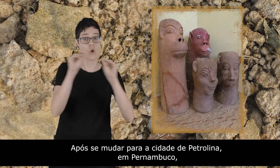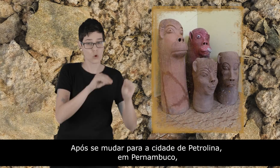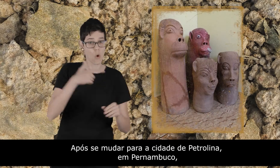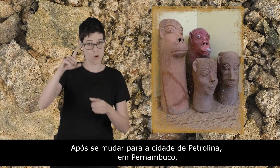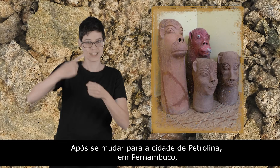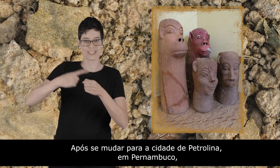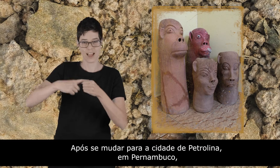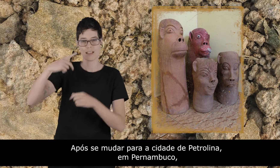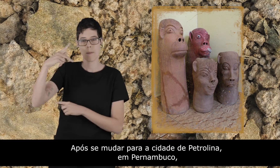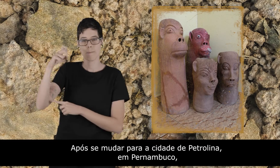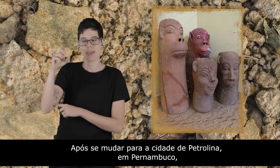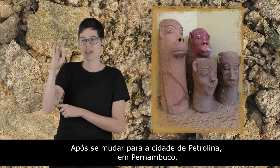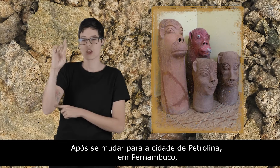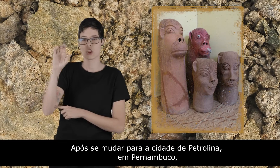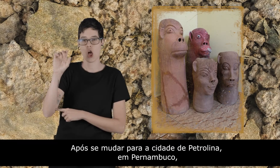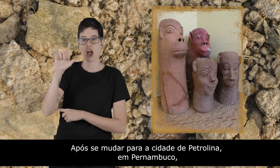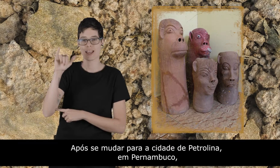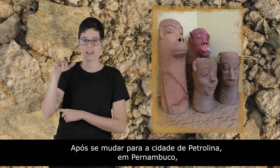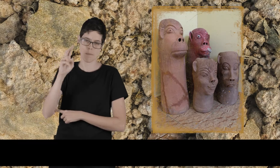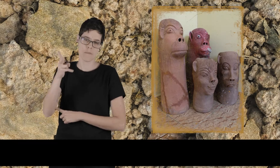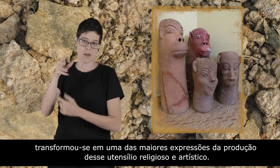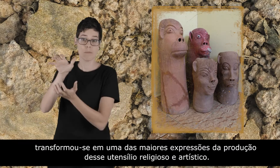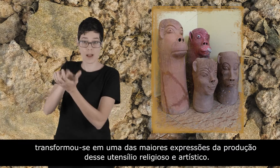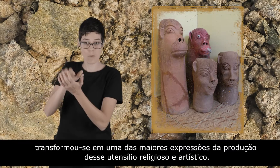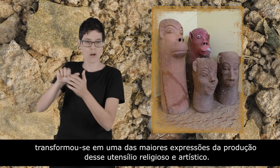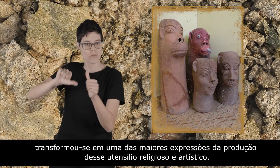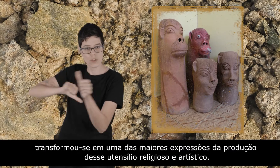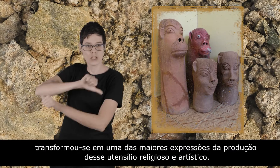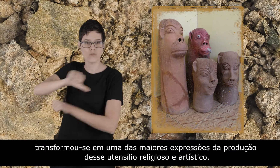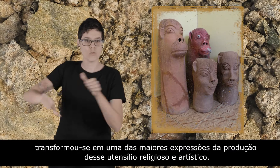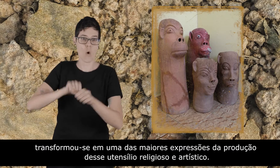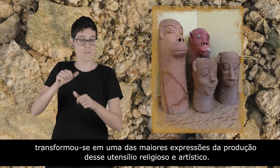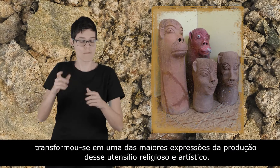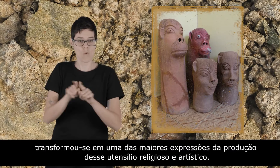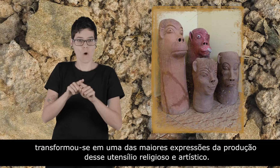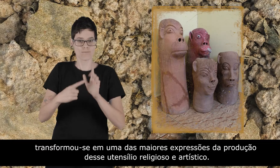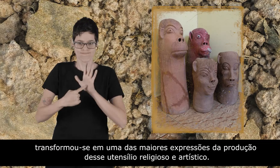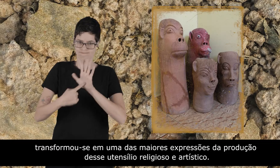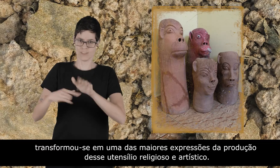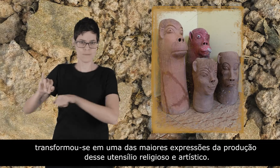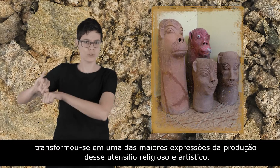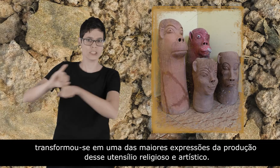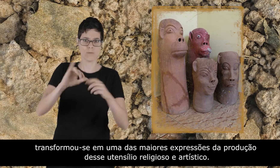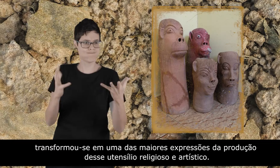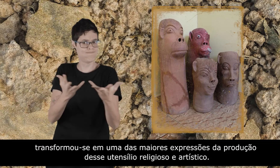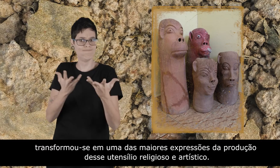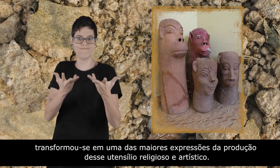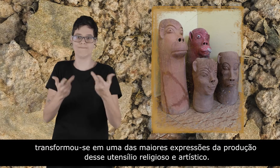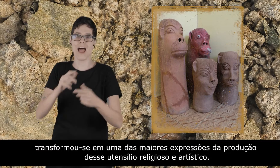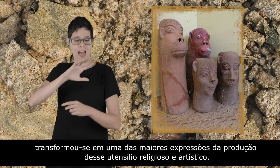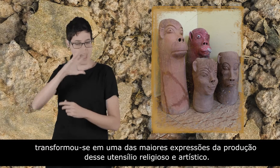Após se mudar para a cidade de Petrolina, em Pernambuco, transformou-se em uma das maiores expressões da produção deste